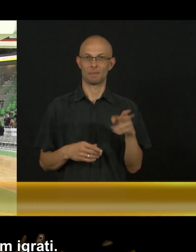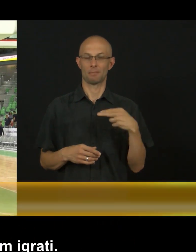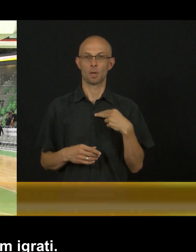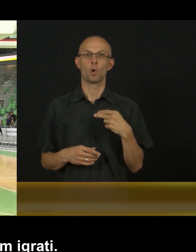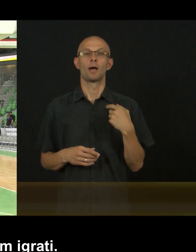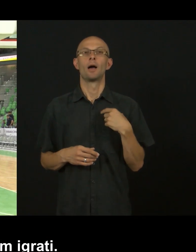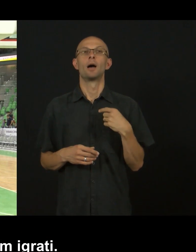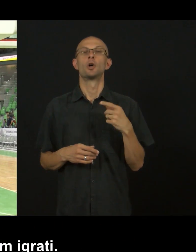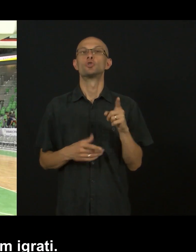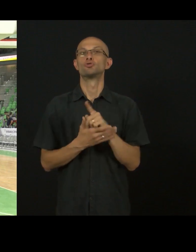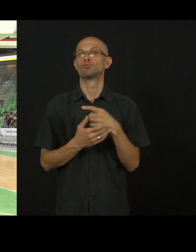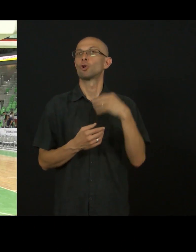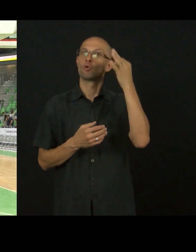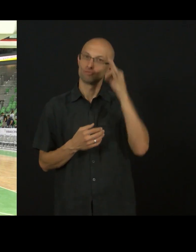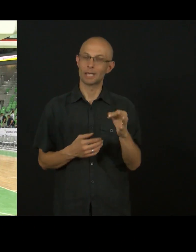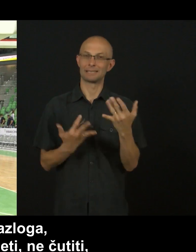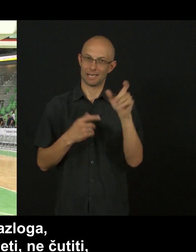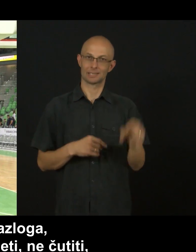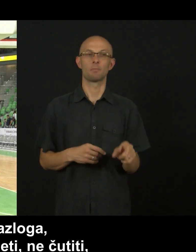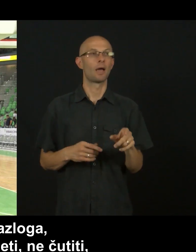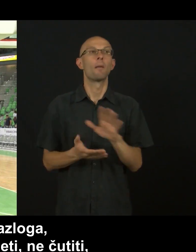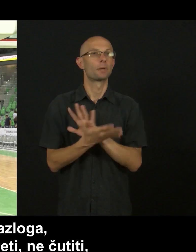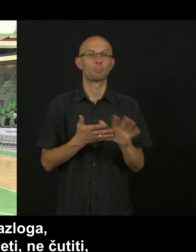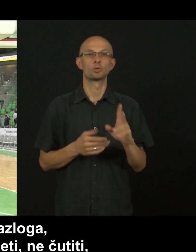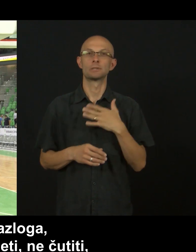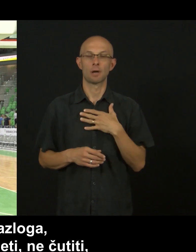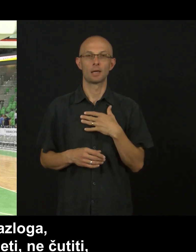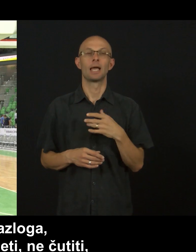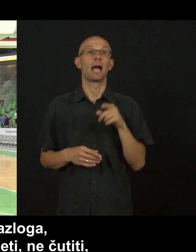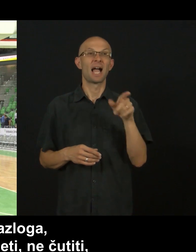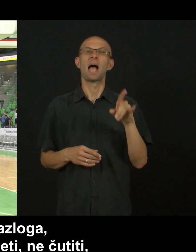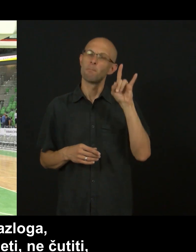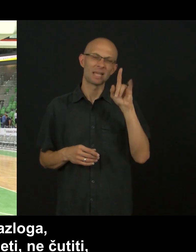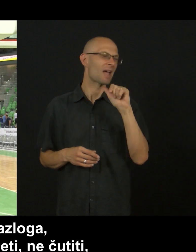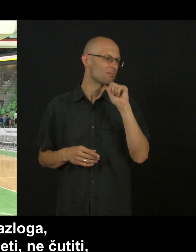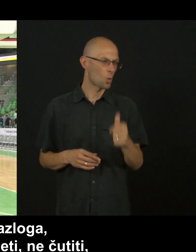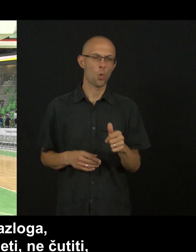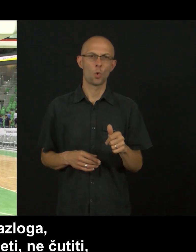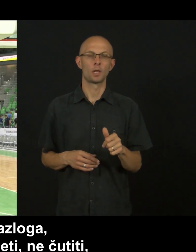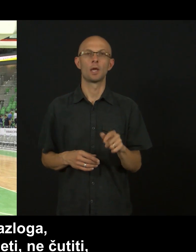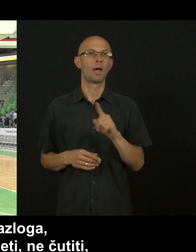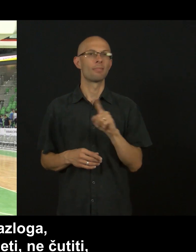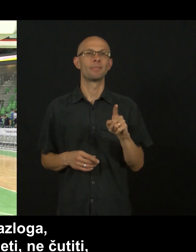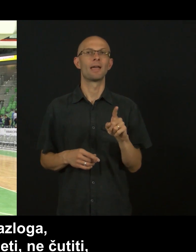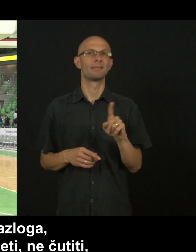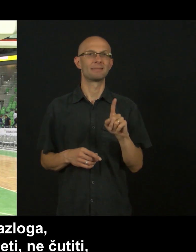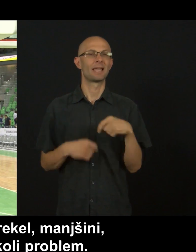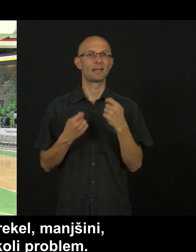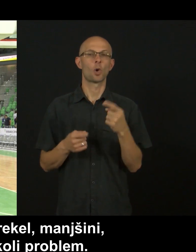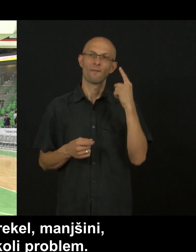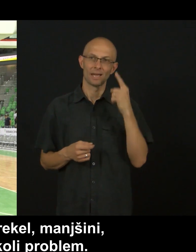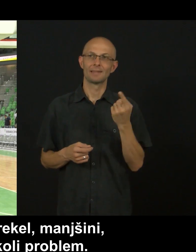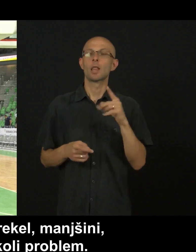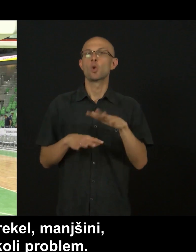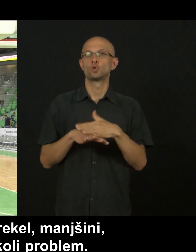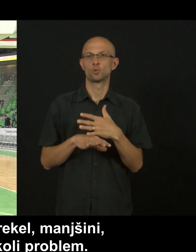pač čas z njim igrati iz preprostega razloga, zato ker Miha nikoli ni dal vedeti, ne čutiti,